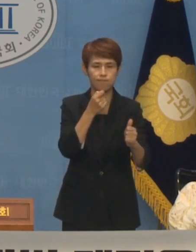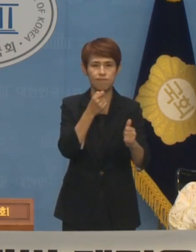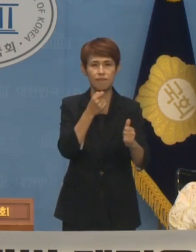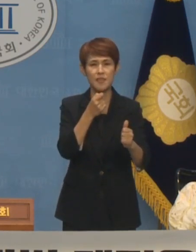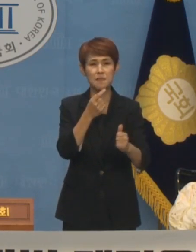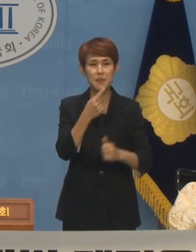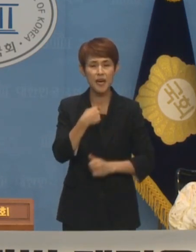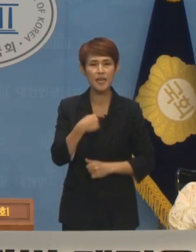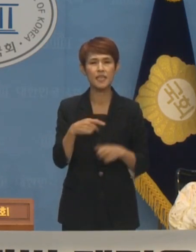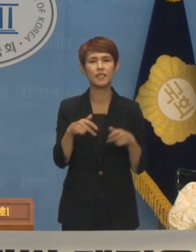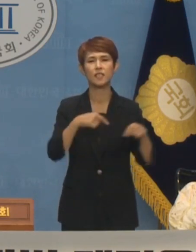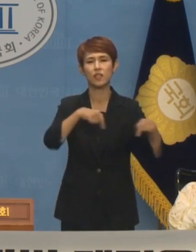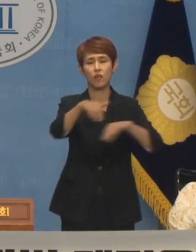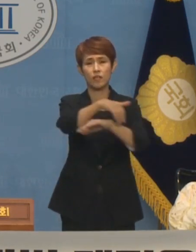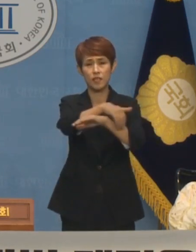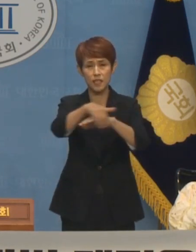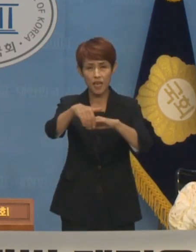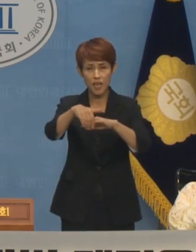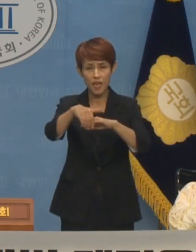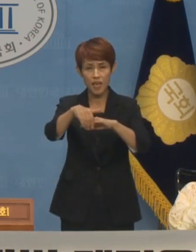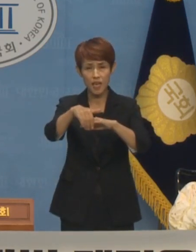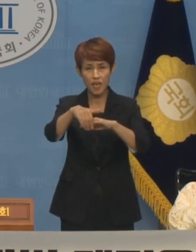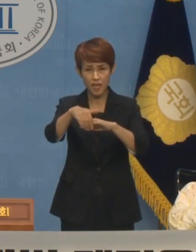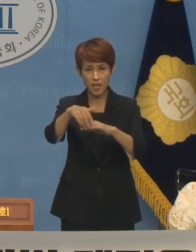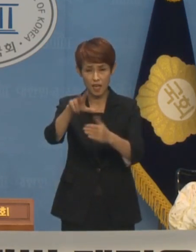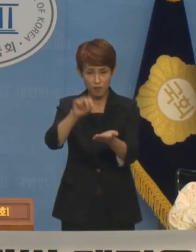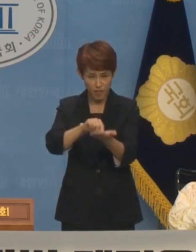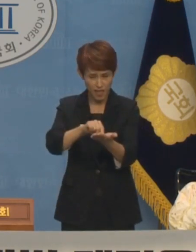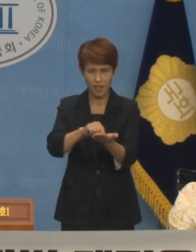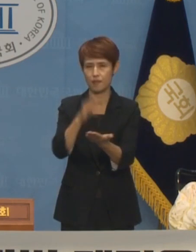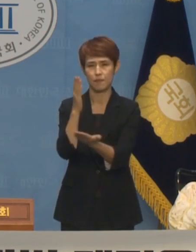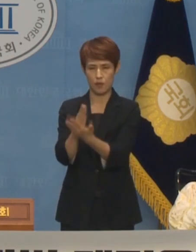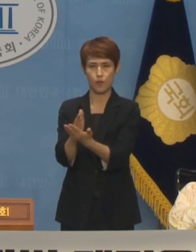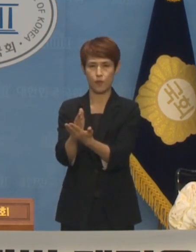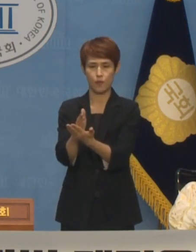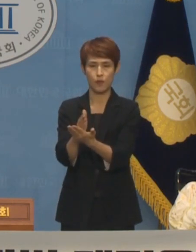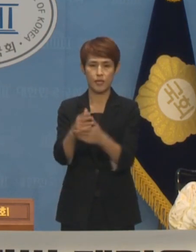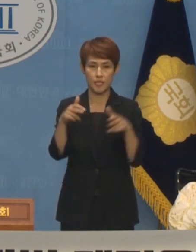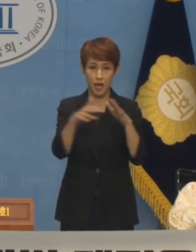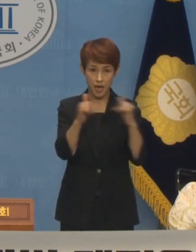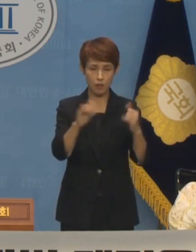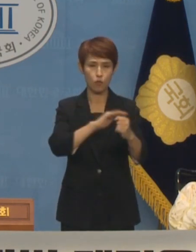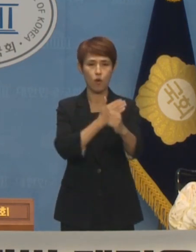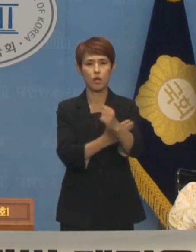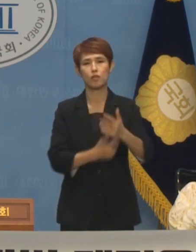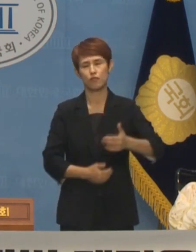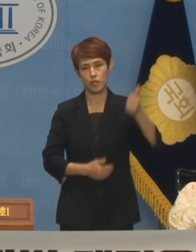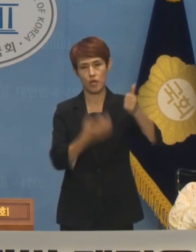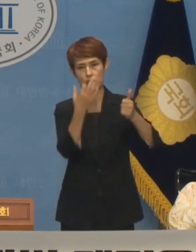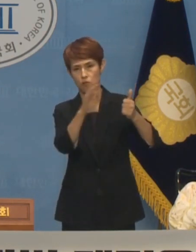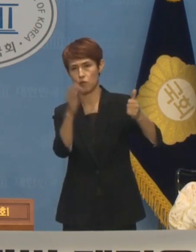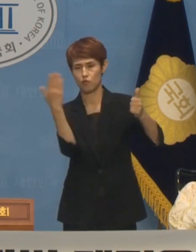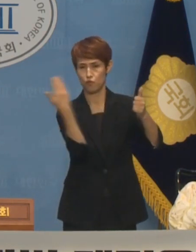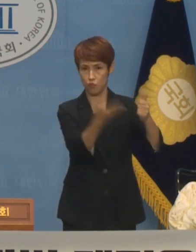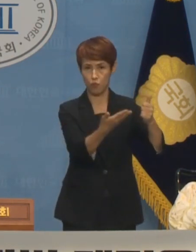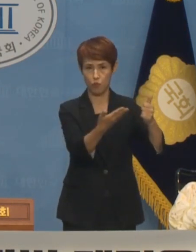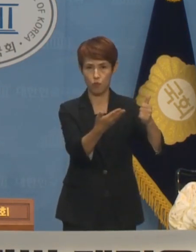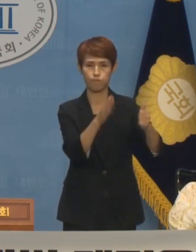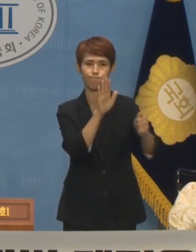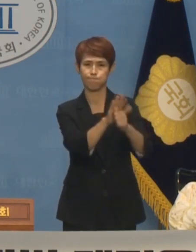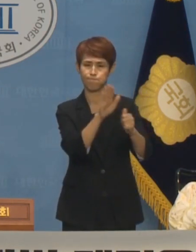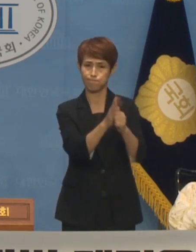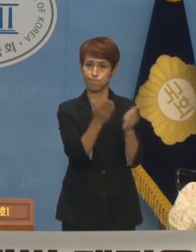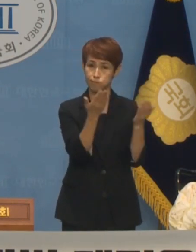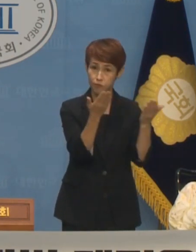취급해온 정책들의 잔재들을 떨쳐내고 장애인을 권리의 주체로 인정하며 적극적으로